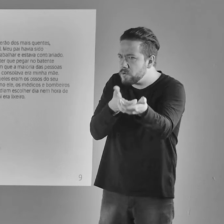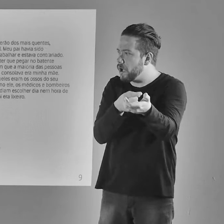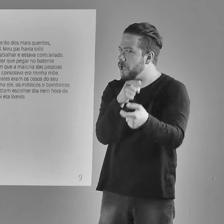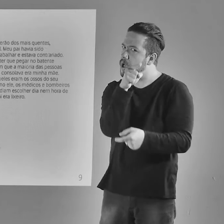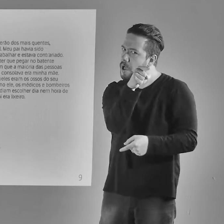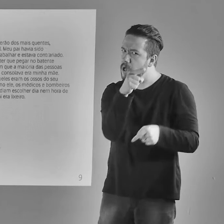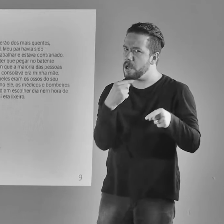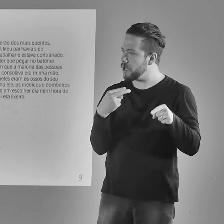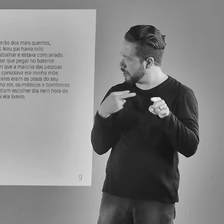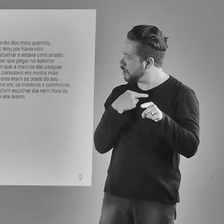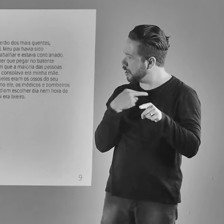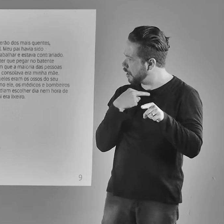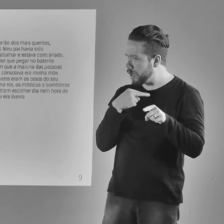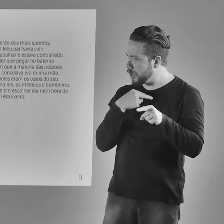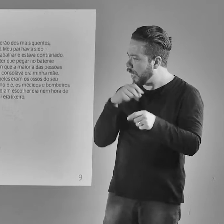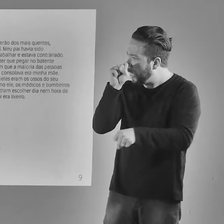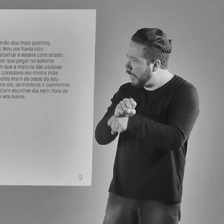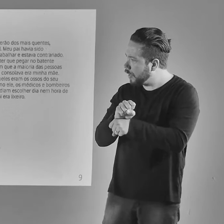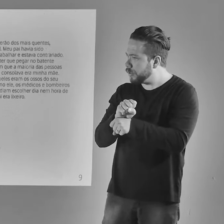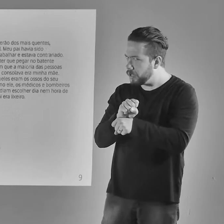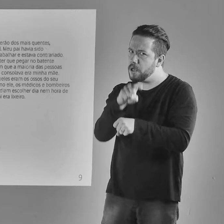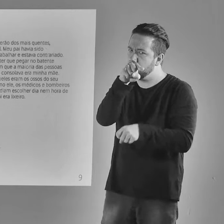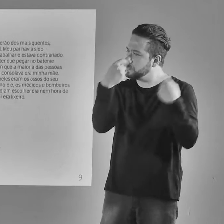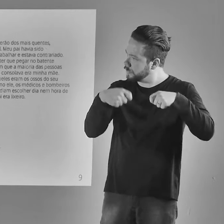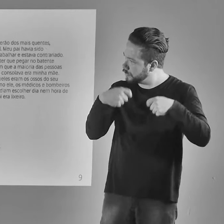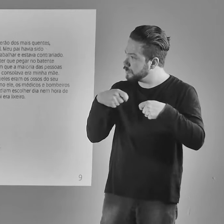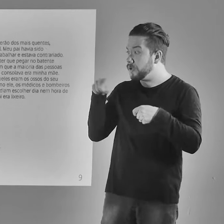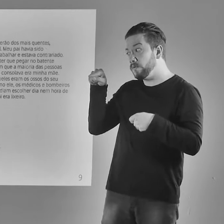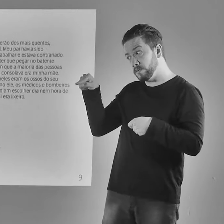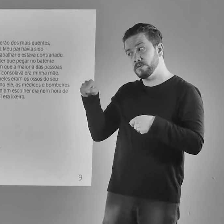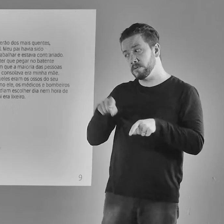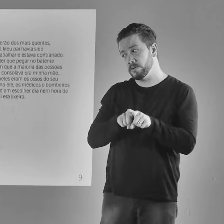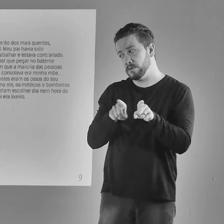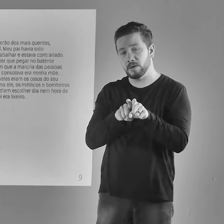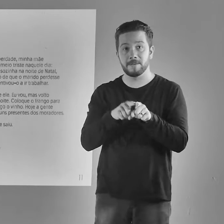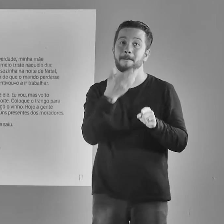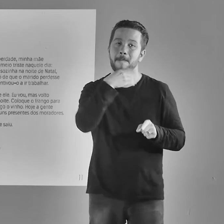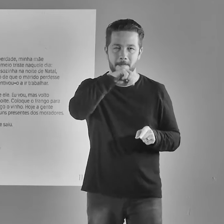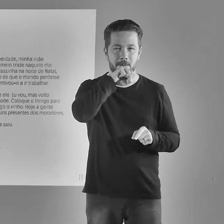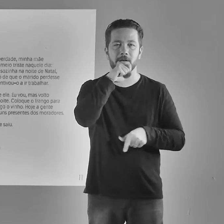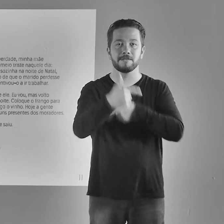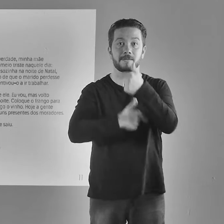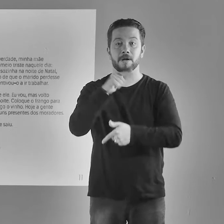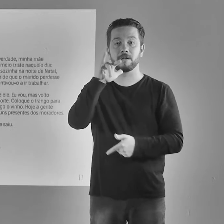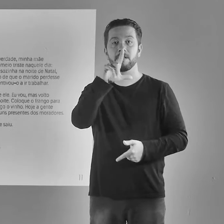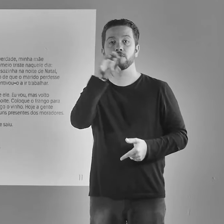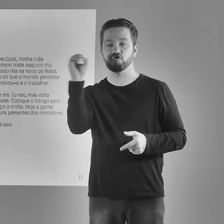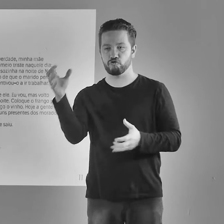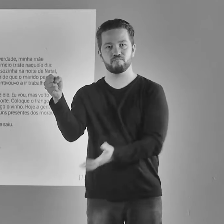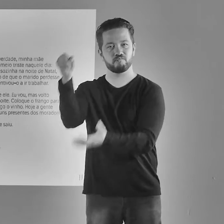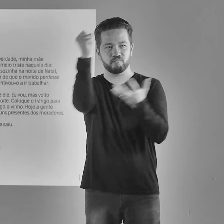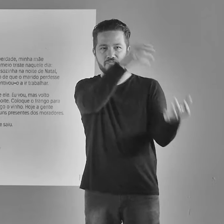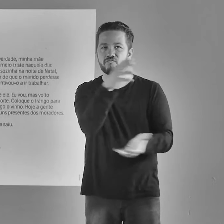podiam escolher nem dia nem hora de trabalho. Meu pai era lixeiro. Na